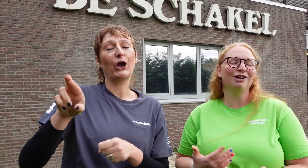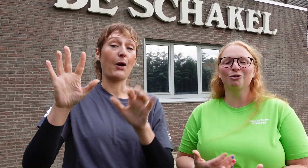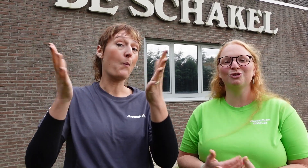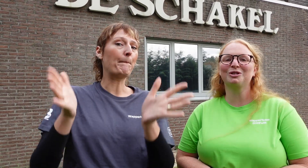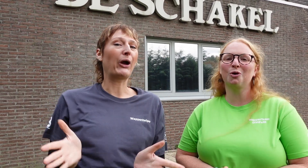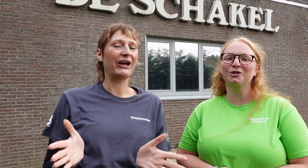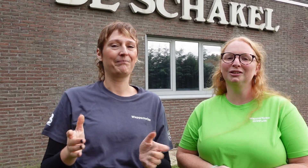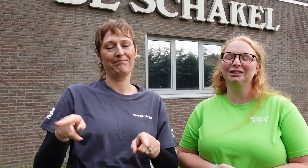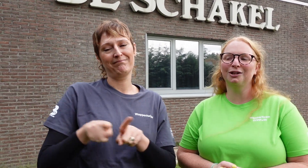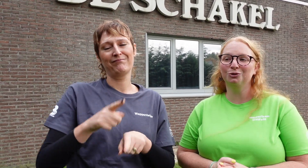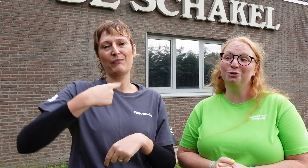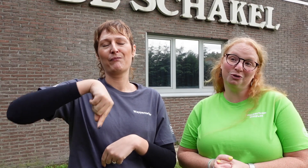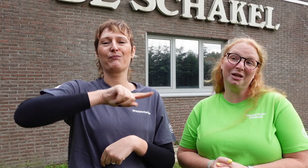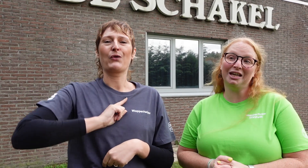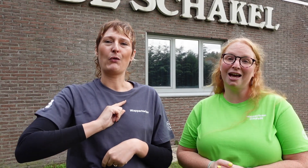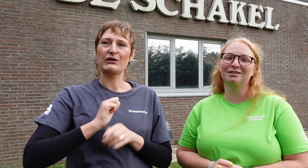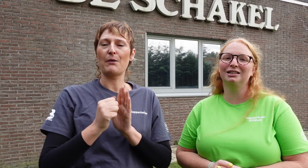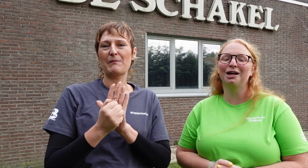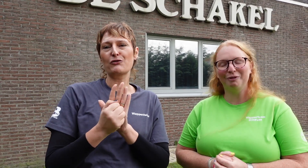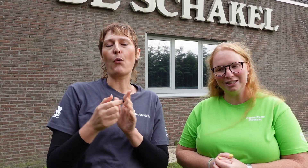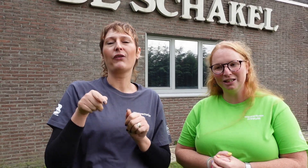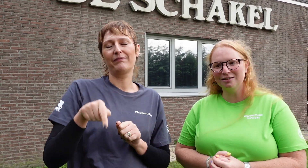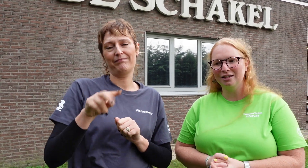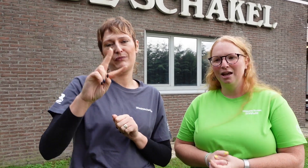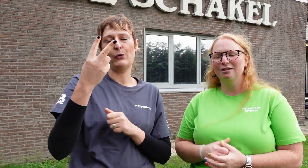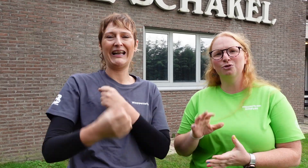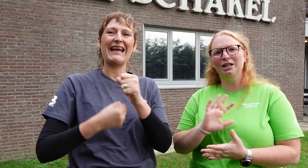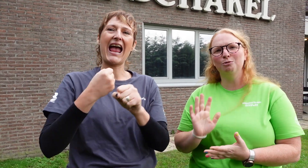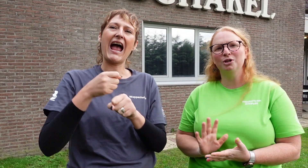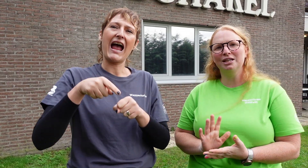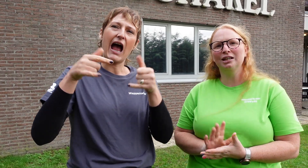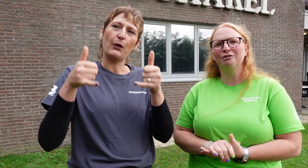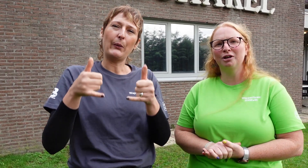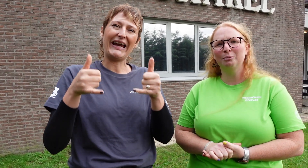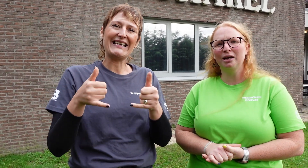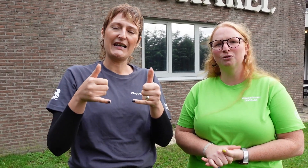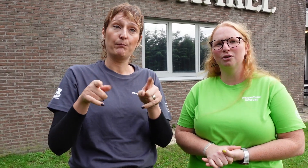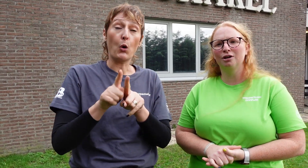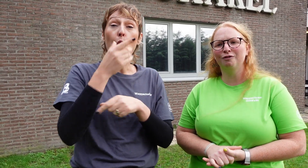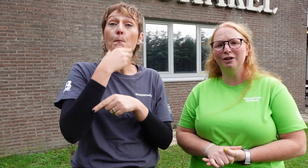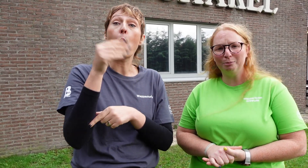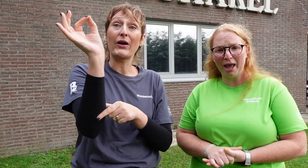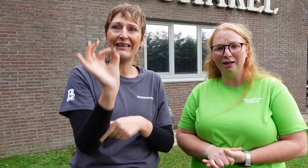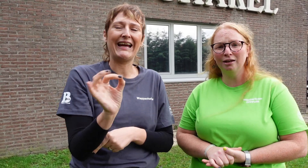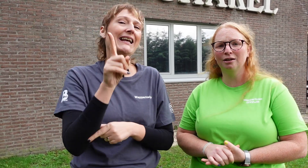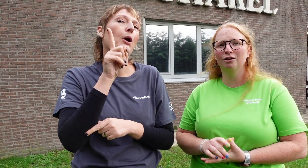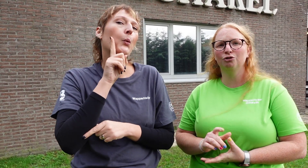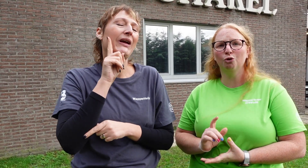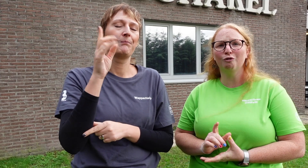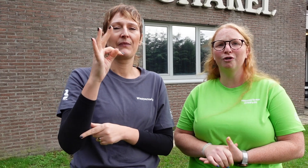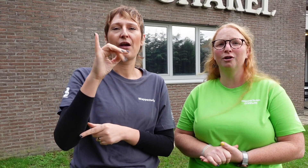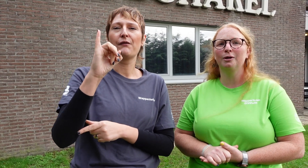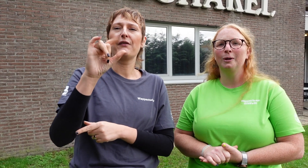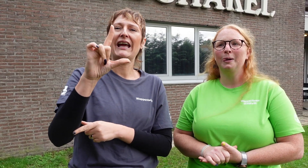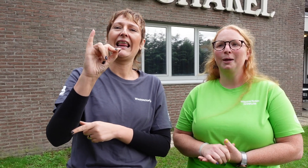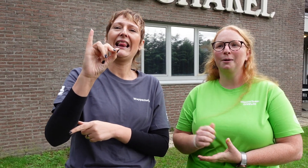ja eigenlijk onze mascotte die dat nu het tweede jaar hier aanwezig is dat is ook een hele mooie tekening van gemaakt door eh Filip heinink een